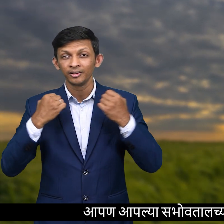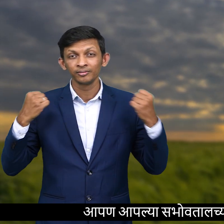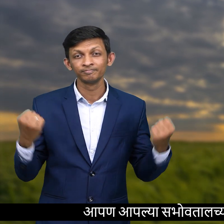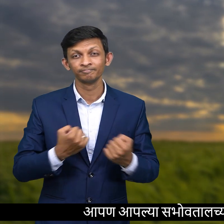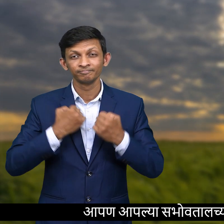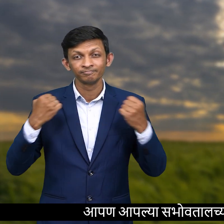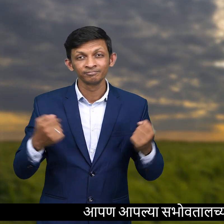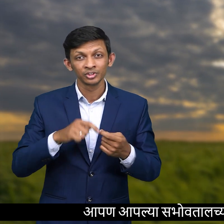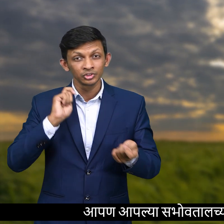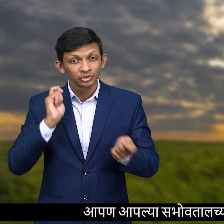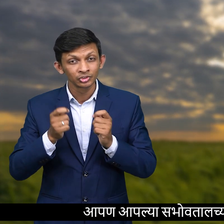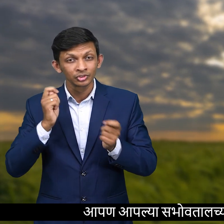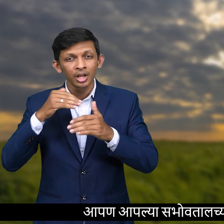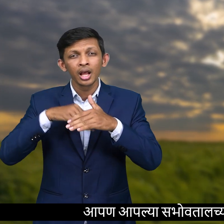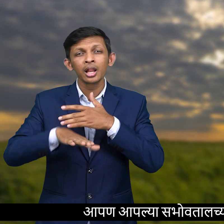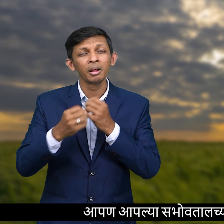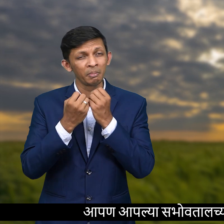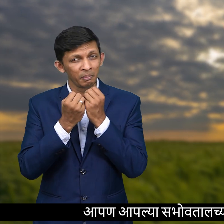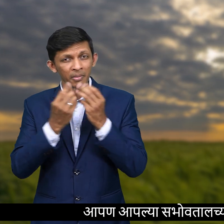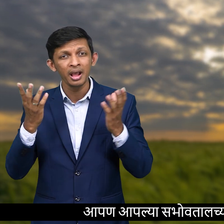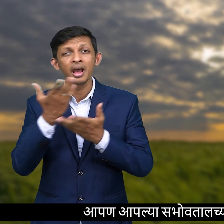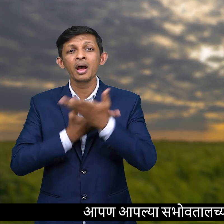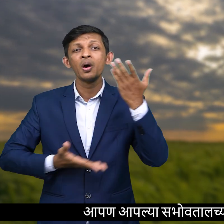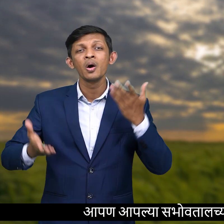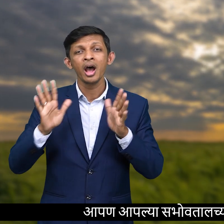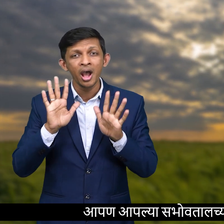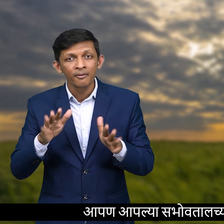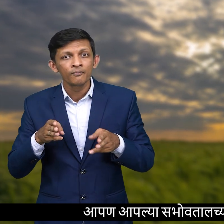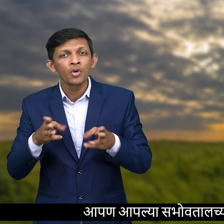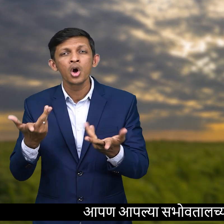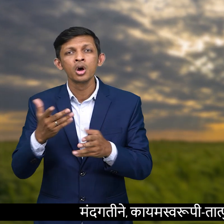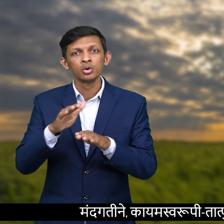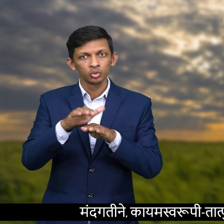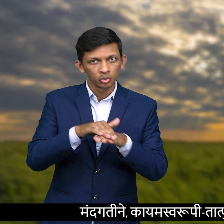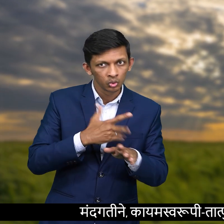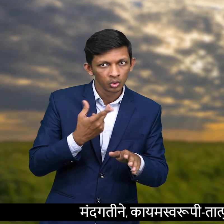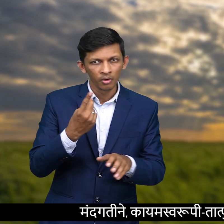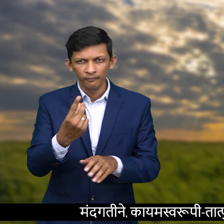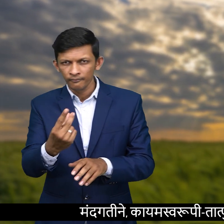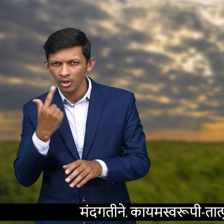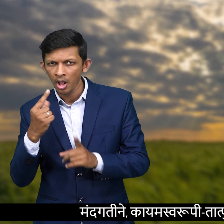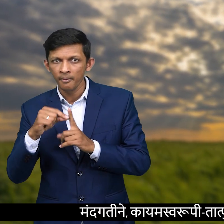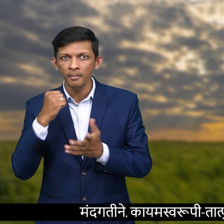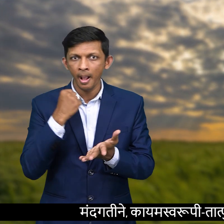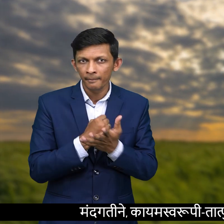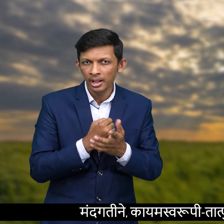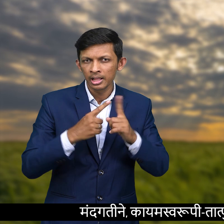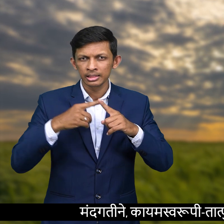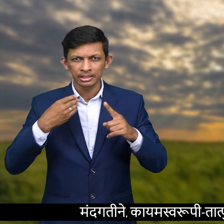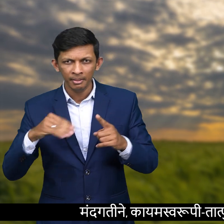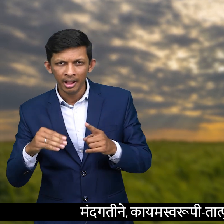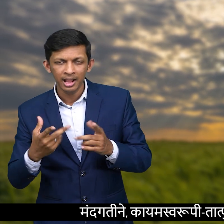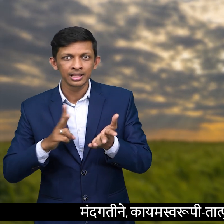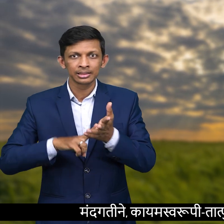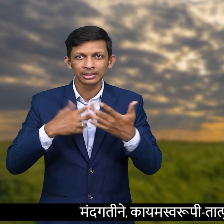आपण आपल्या सभोवतालच्या बदलांचे वर्गीकरण अनेक प्रकारे करू शकतो. मंद गतीने, कायमस्वरूपी,